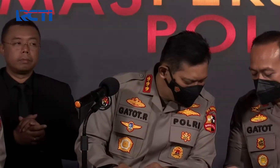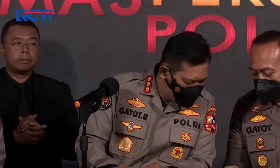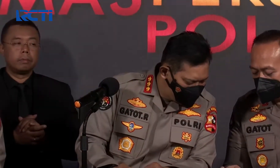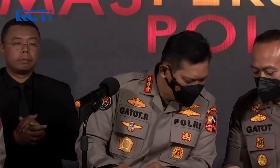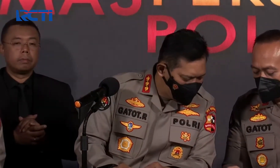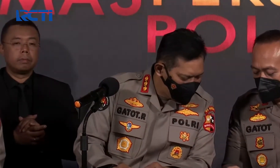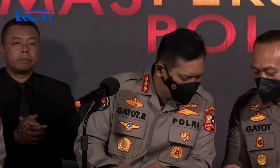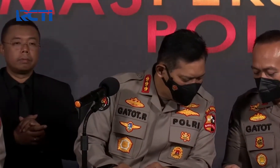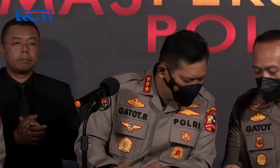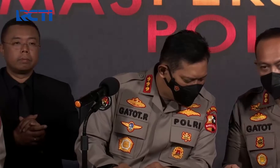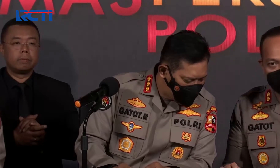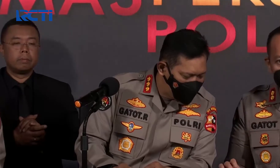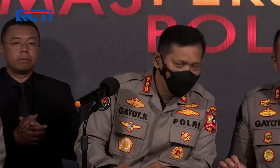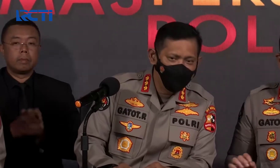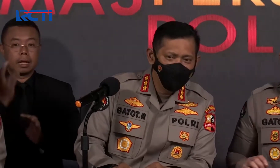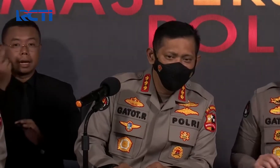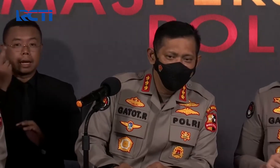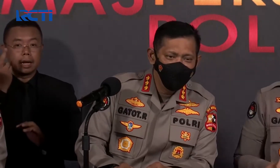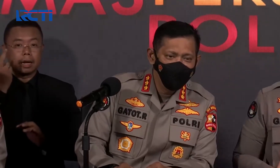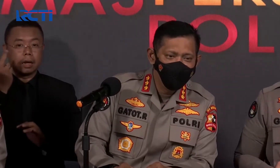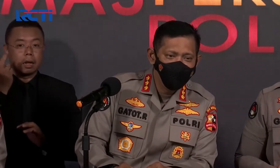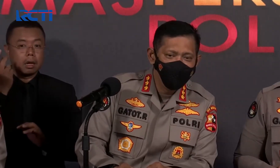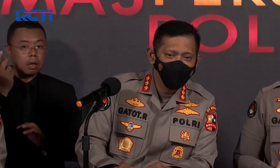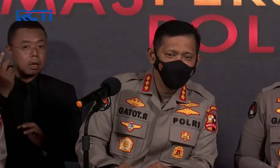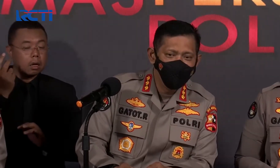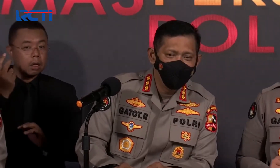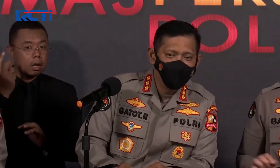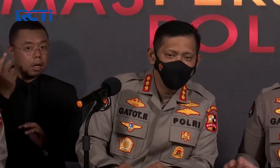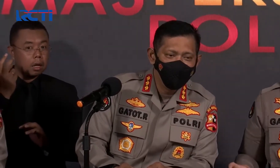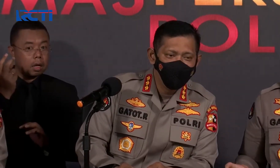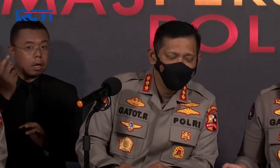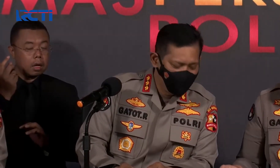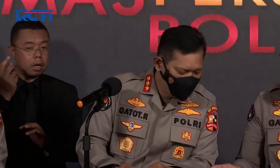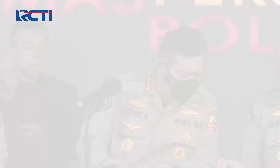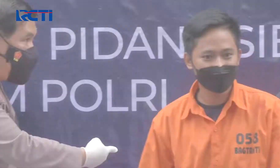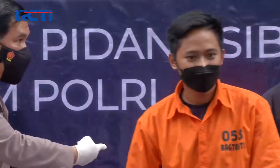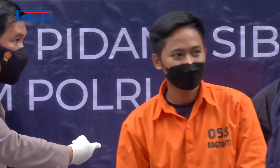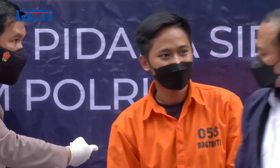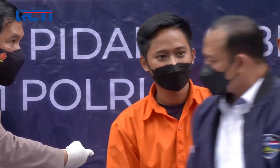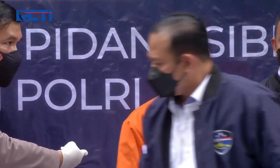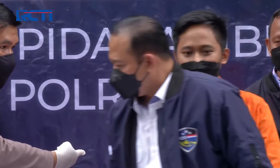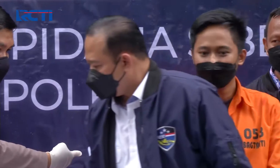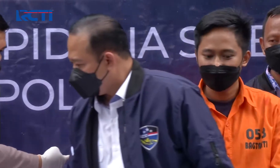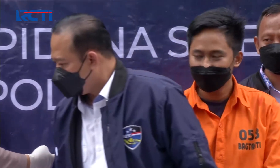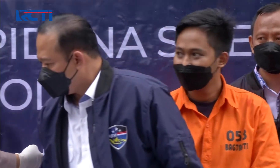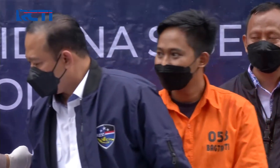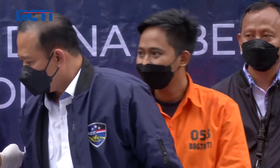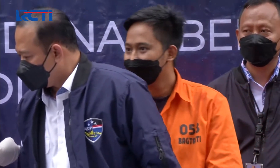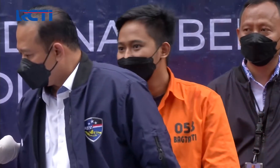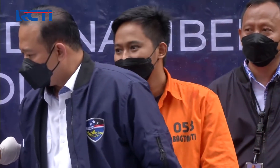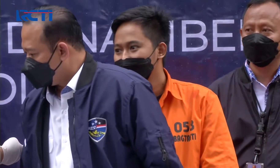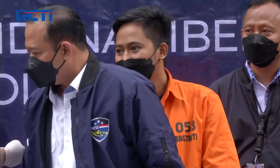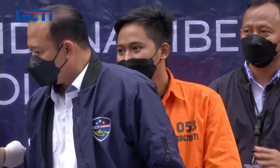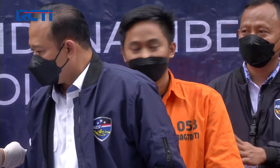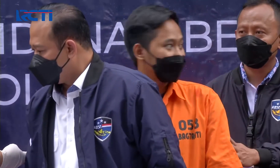pemberian Doni Salmanan. Kemudian Reza Arab menyerahkan uang tunai 950 juta rupiah. Sementara itu, berkas perkara Doni